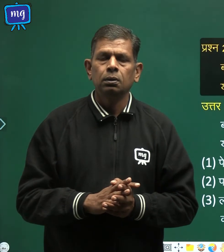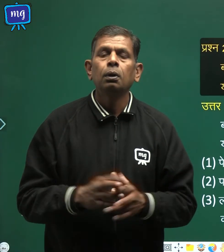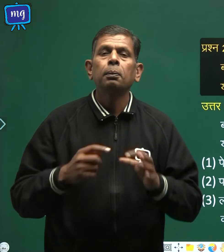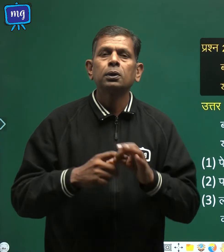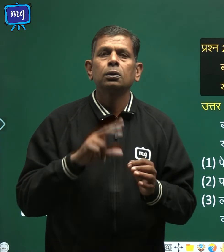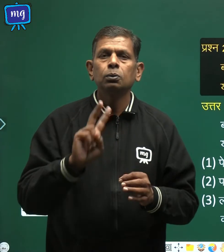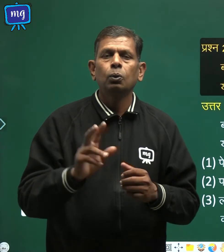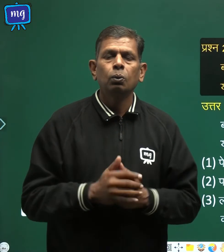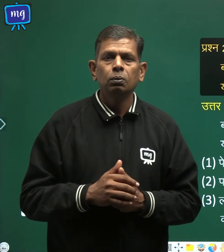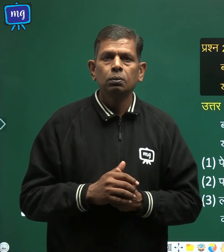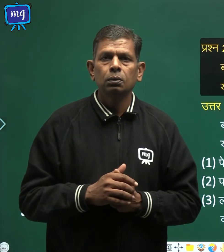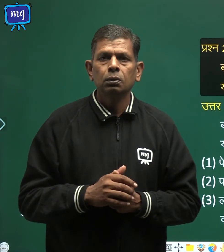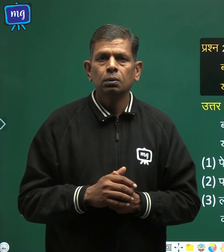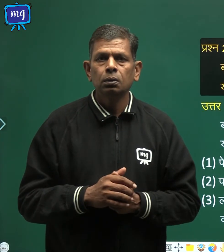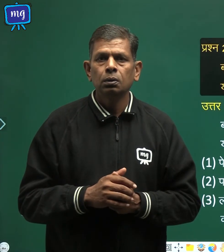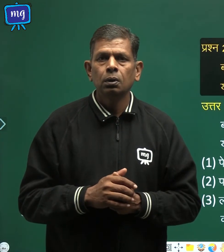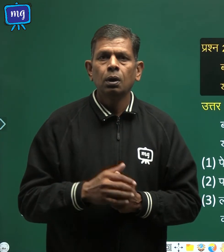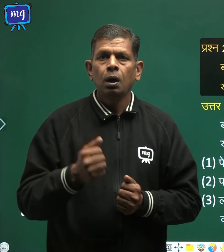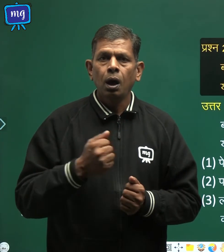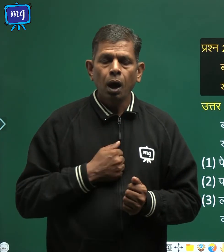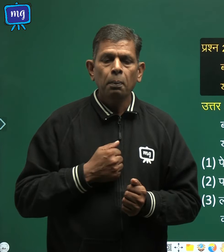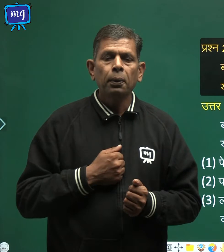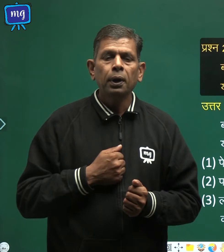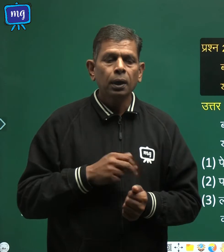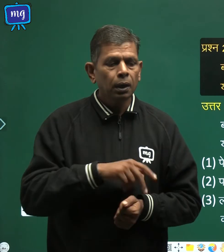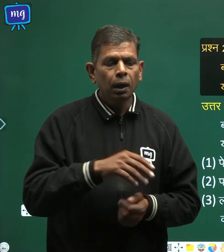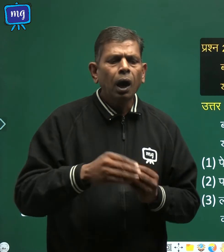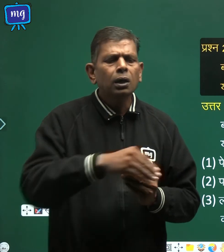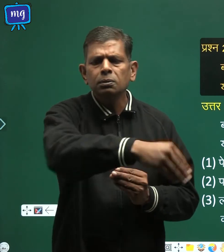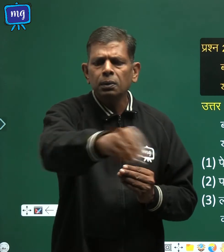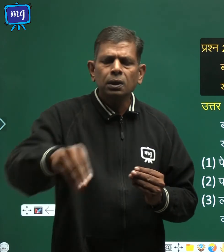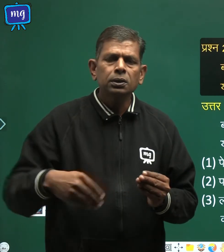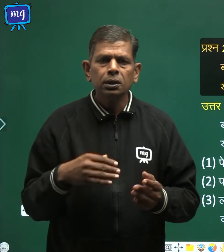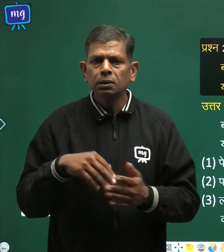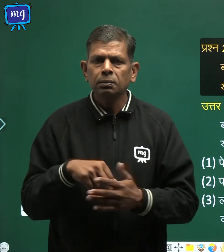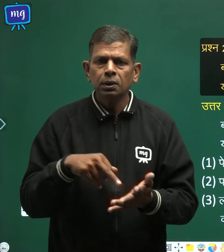प्रश्न 2, अपने स्थानीय क्षेत्र में